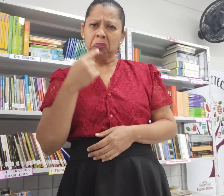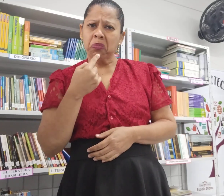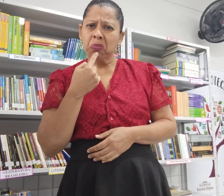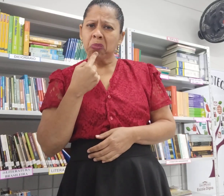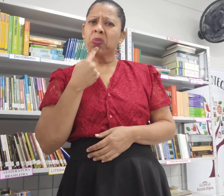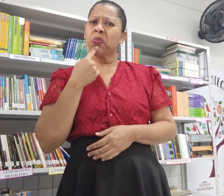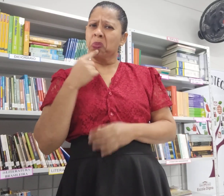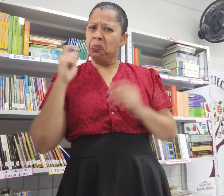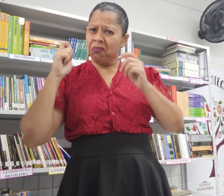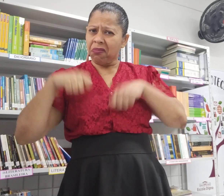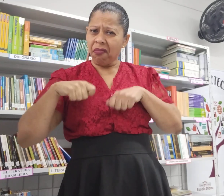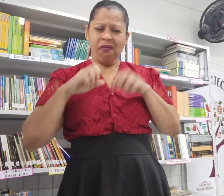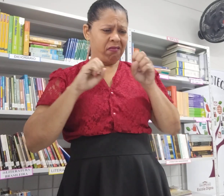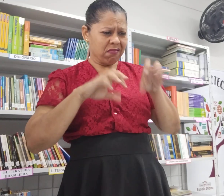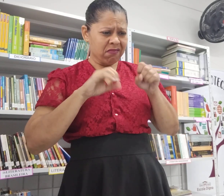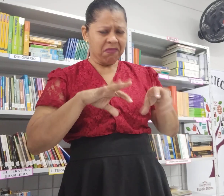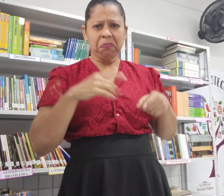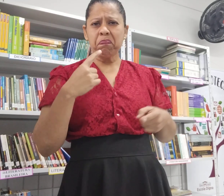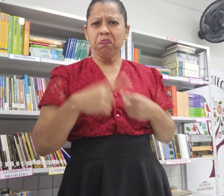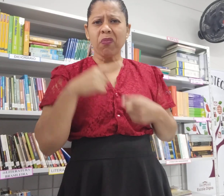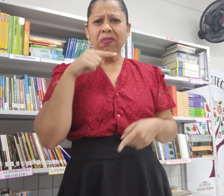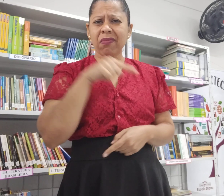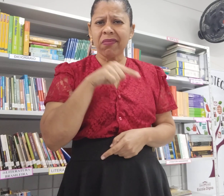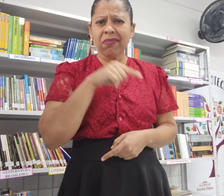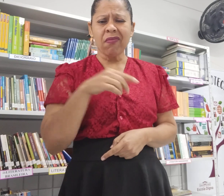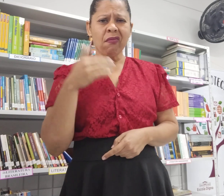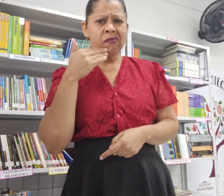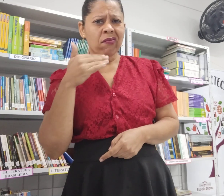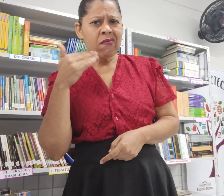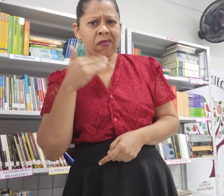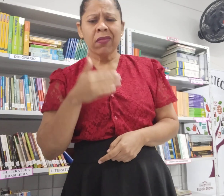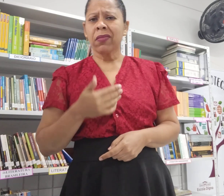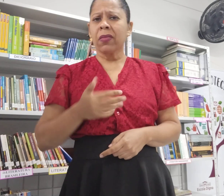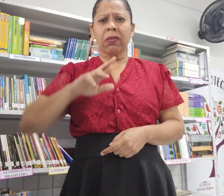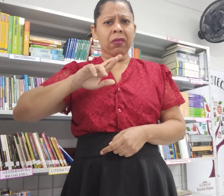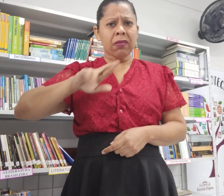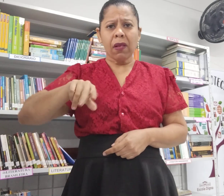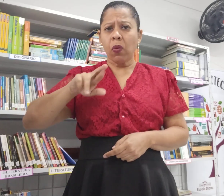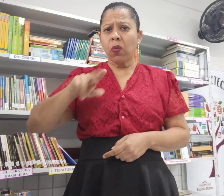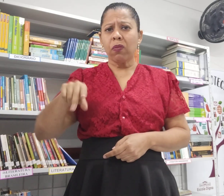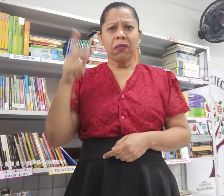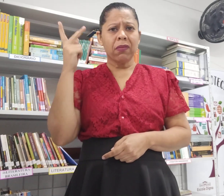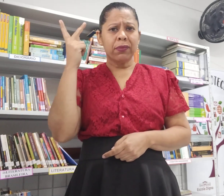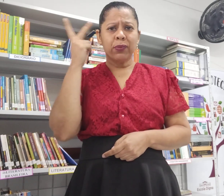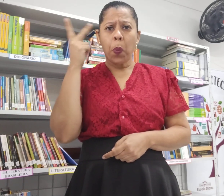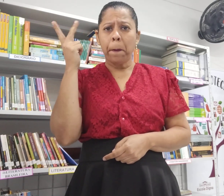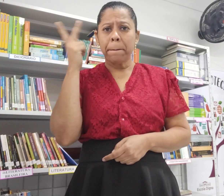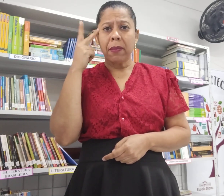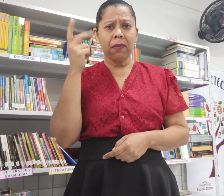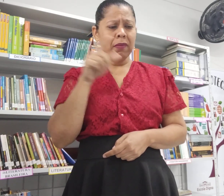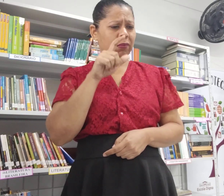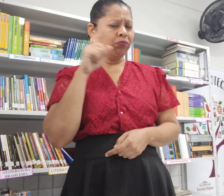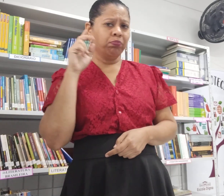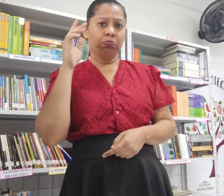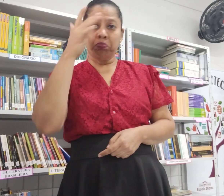sua anormalidade. Ou seja, os surdos eles eram vistos como pessoas que não